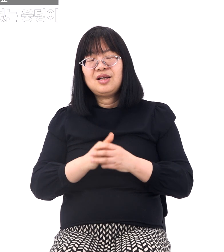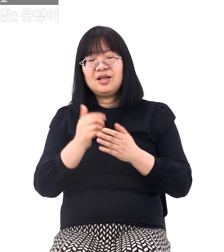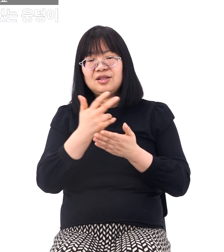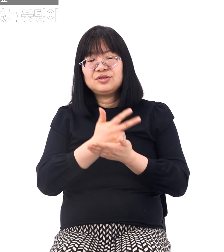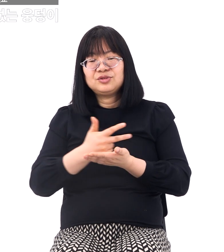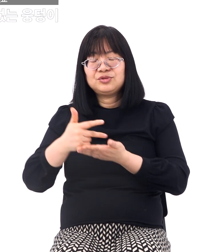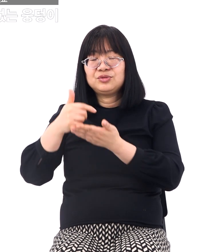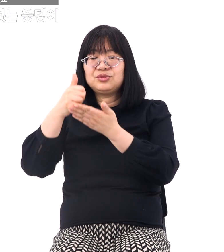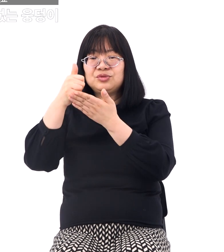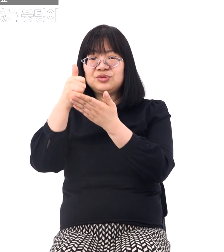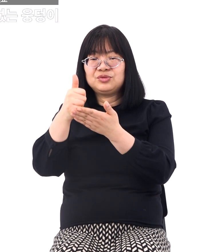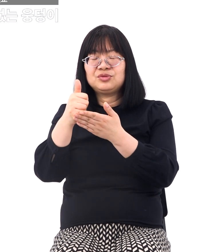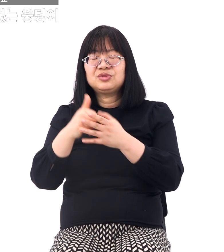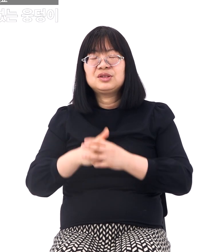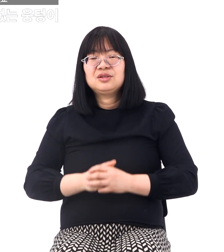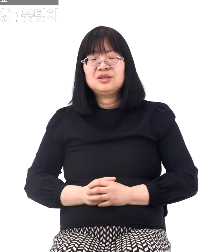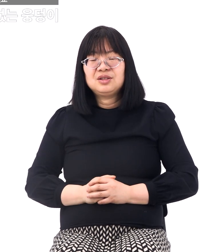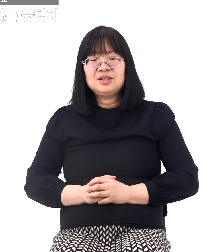지혜의 주